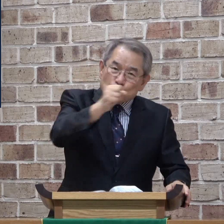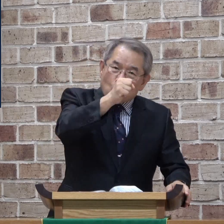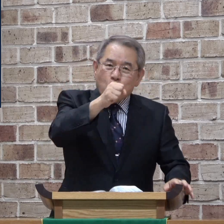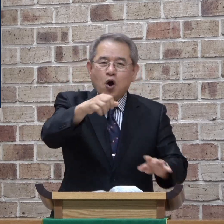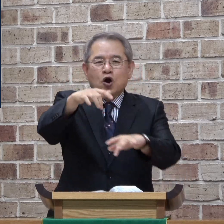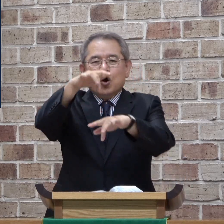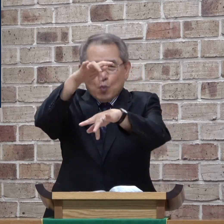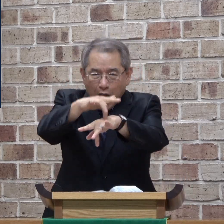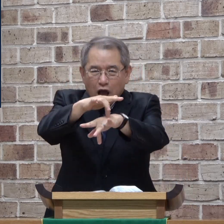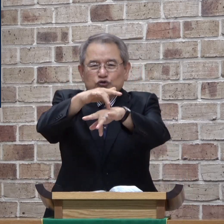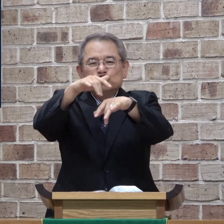마지막으로